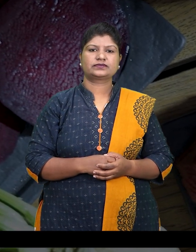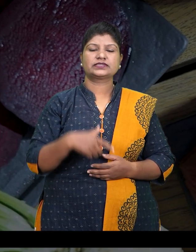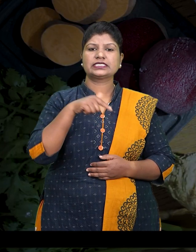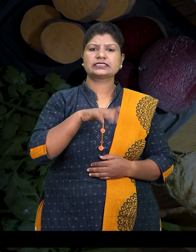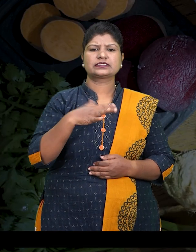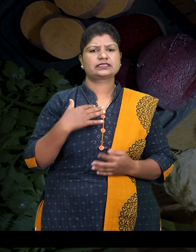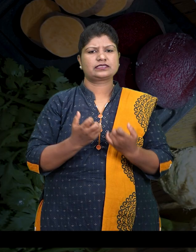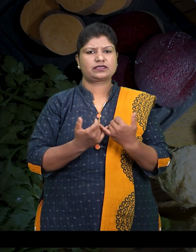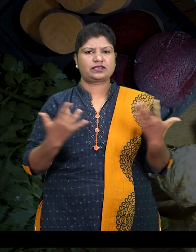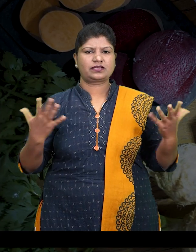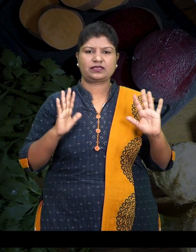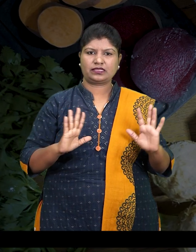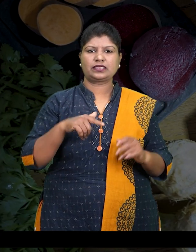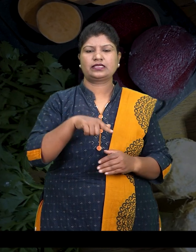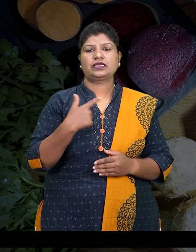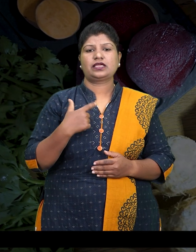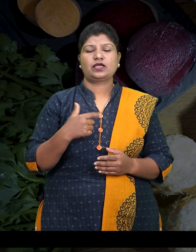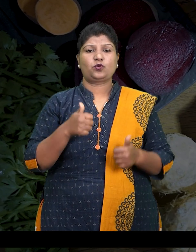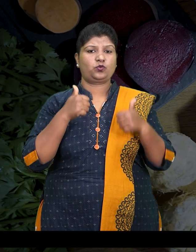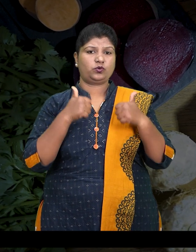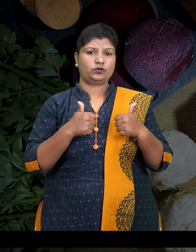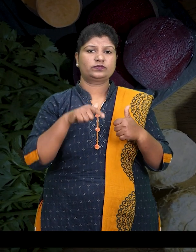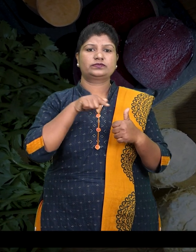कई विख्यात विटामिन्स होते हैं।